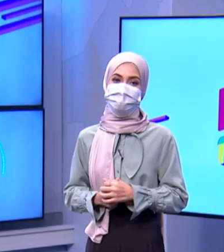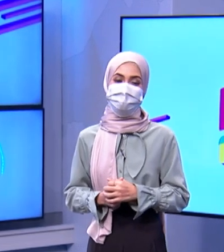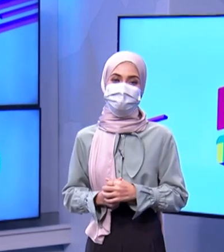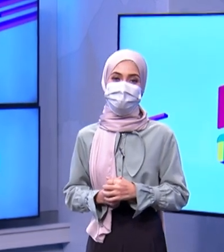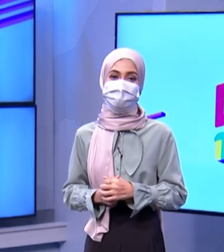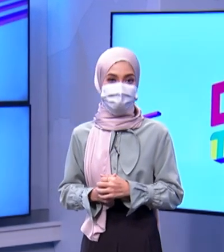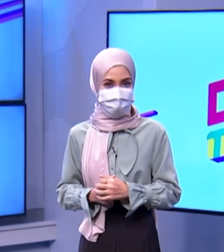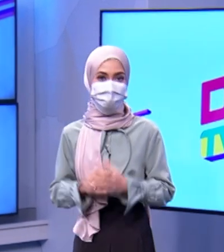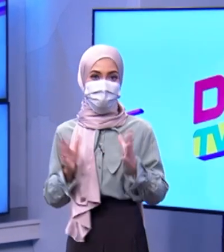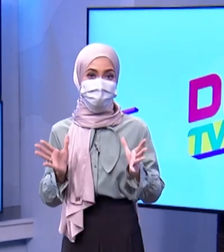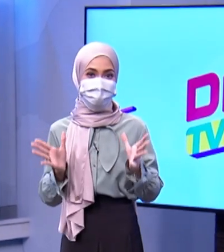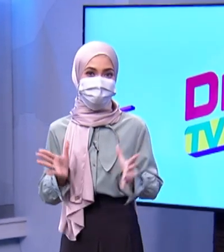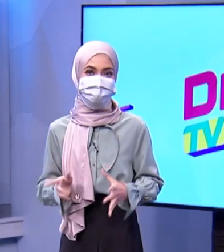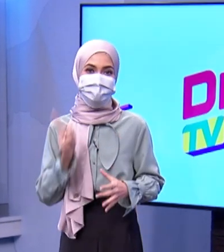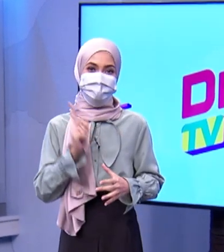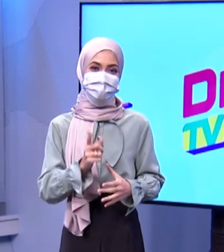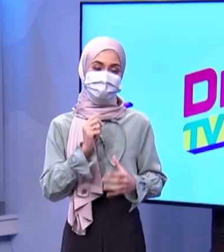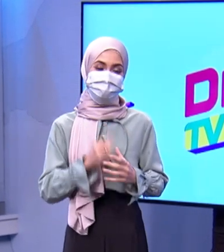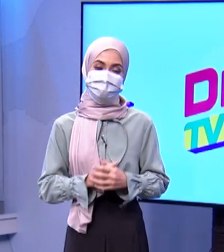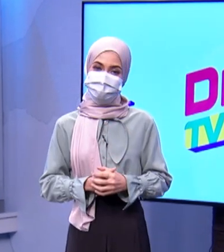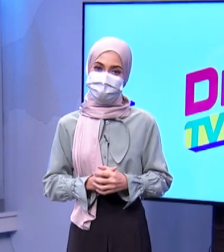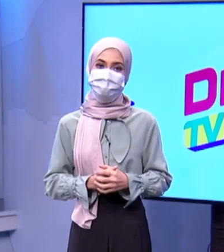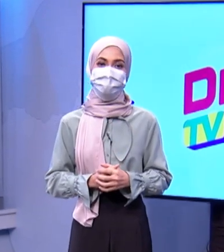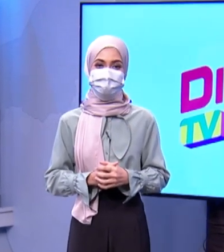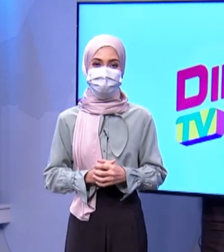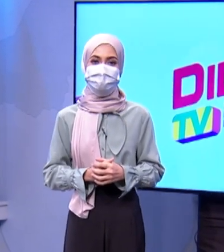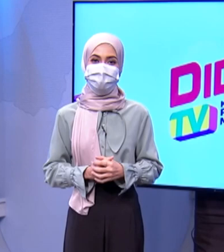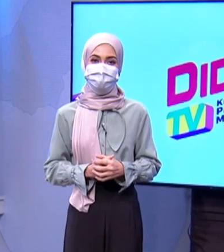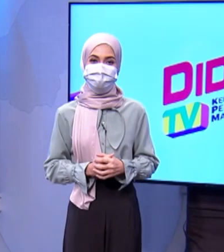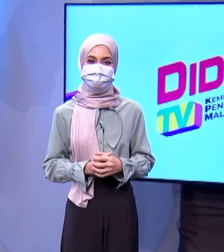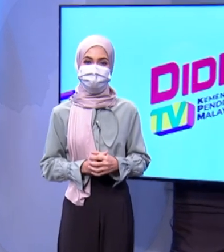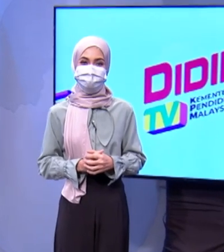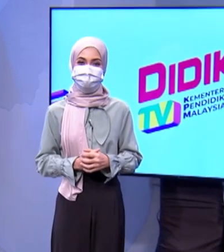akan bersama-sama dengan kita untuk Topik Pagi ini jam kita saksikan profile beliau